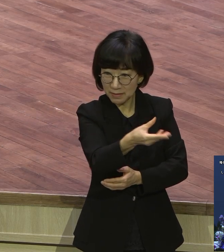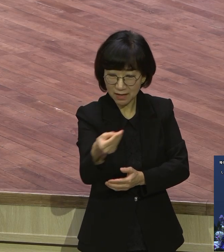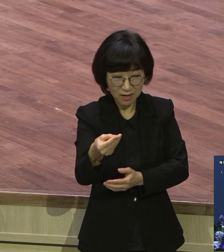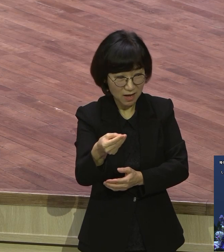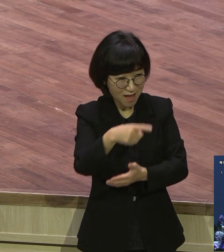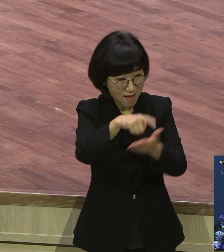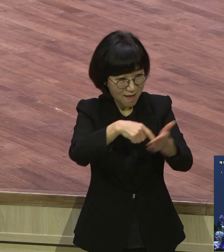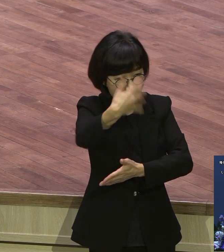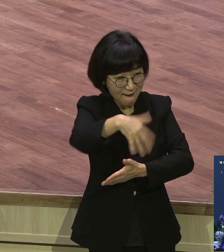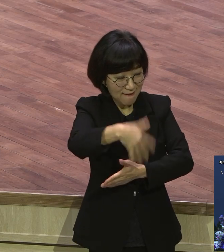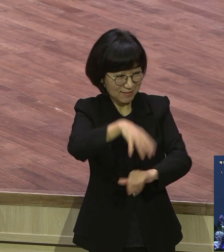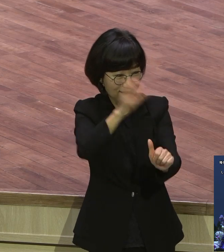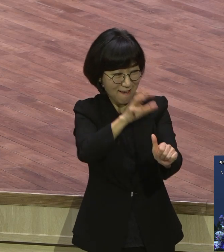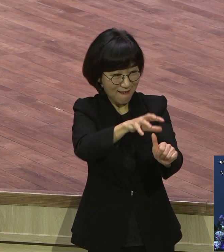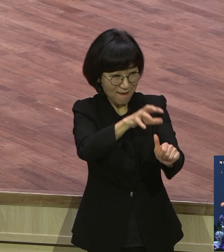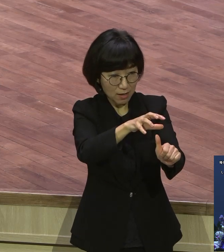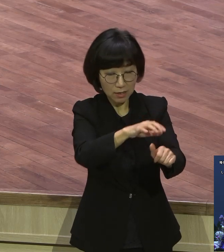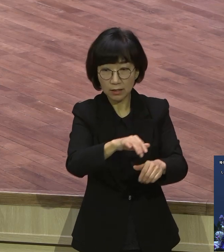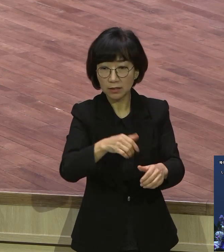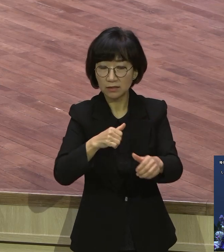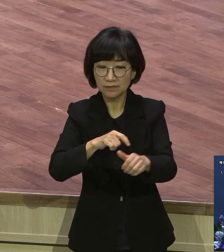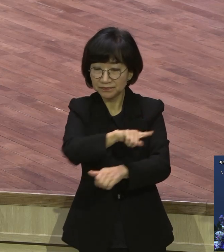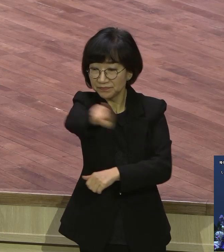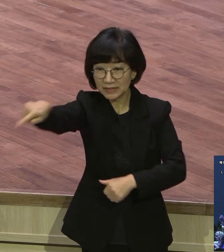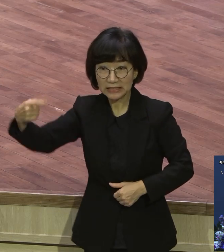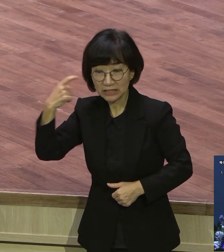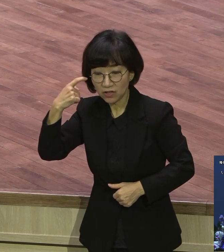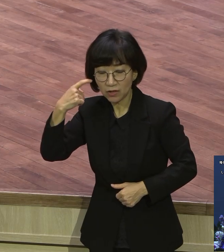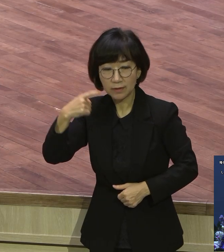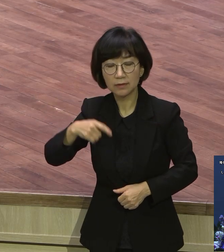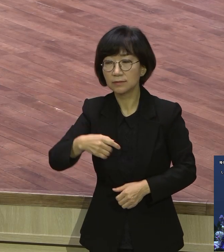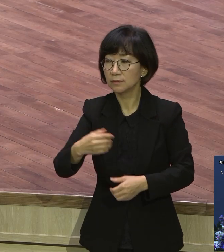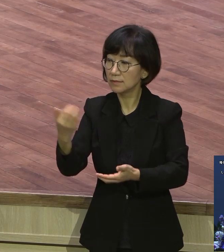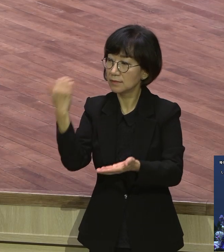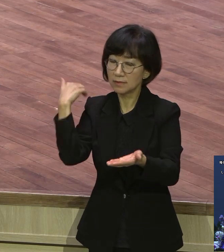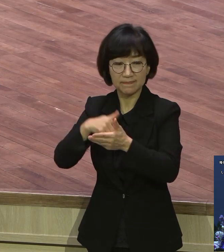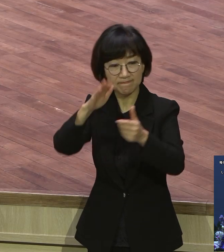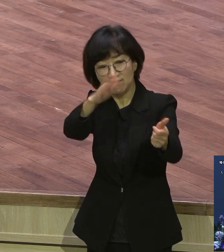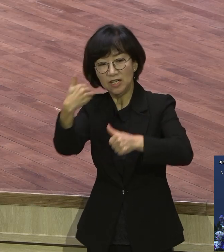불렀다 100억 내놔 어떻게 할 거예요